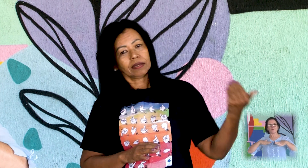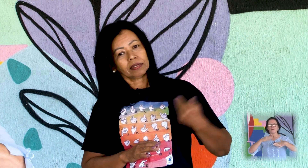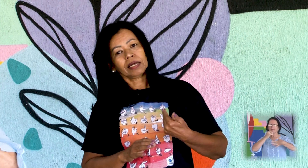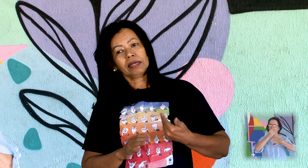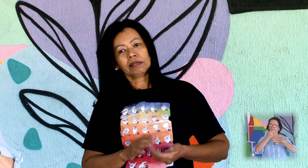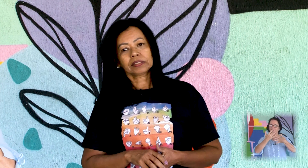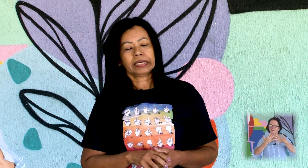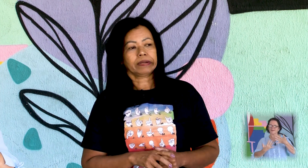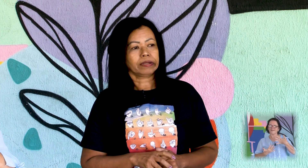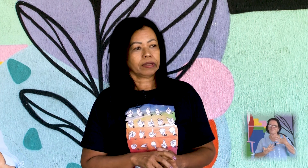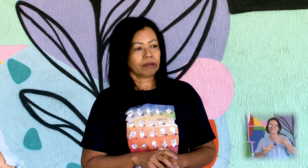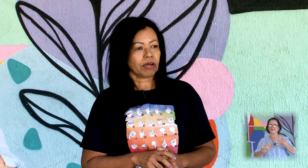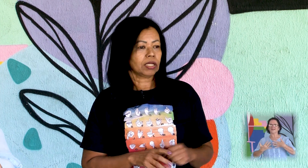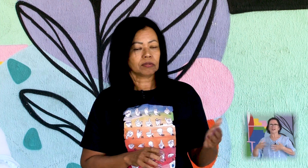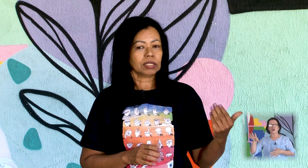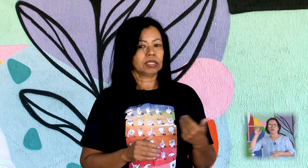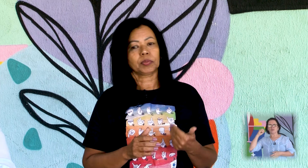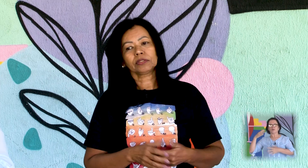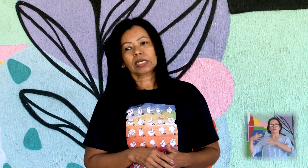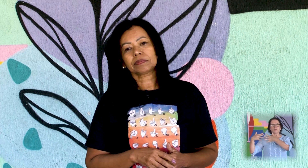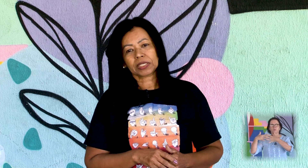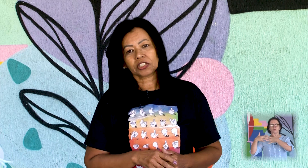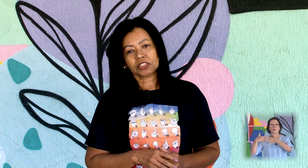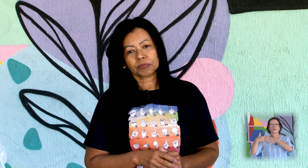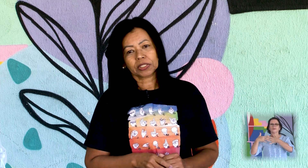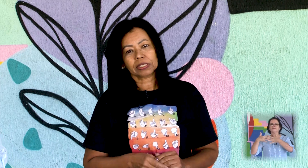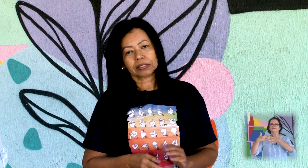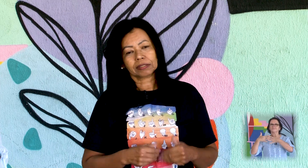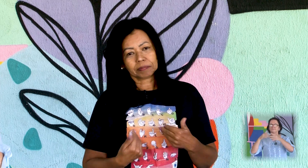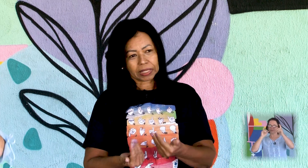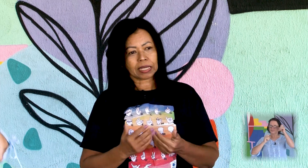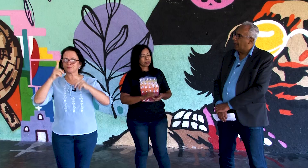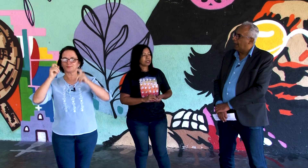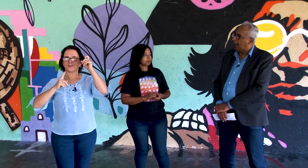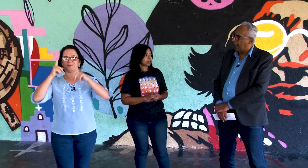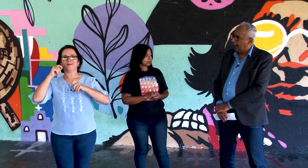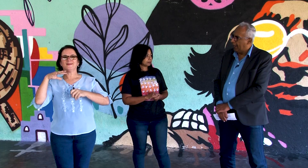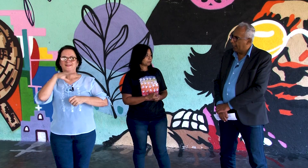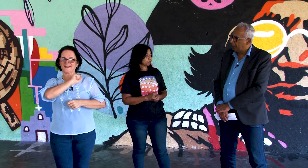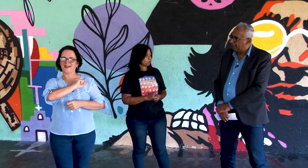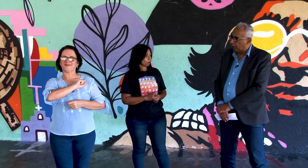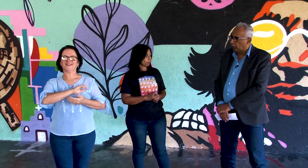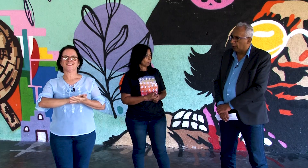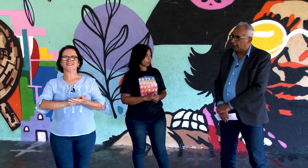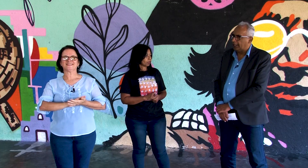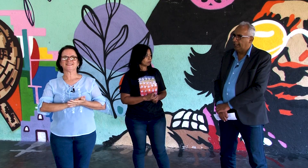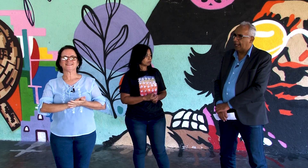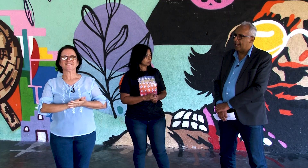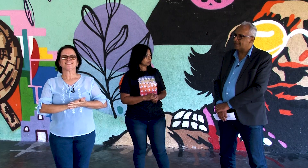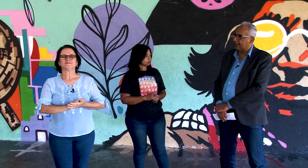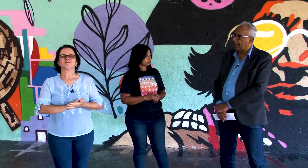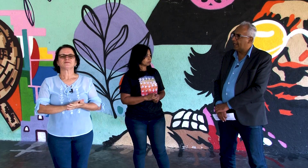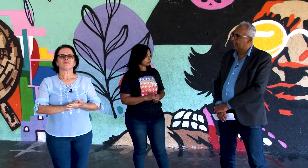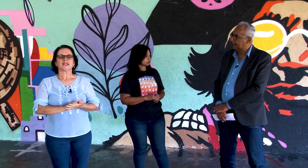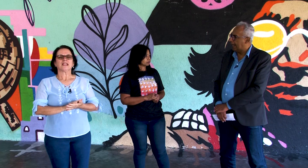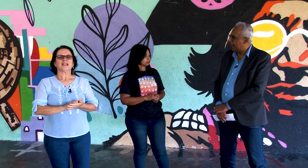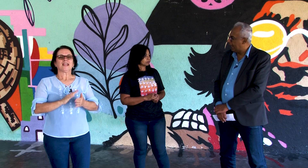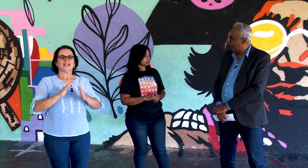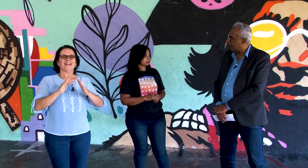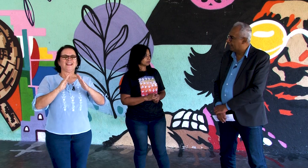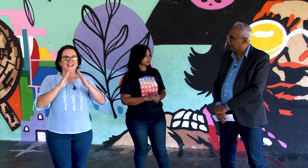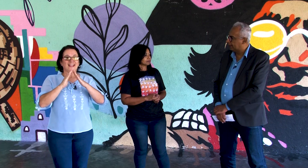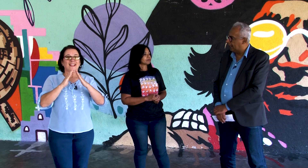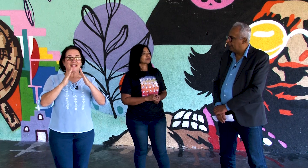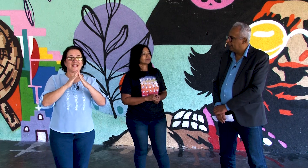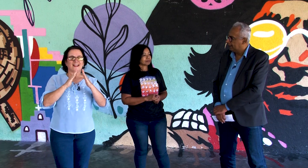está, né, falando ali em português para a gente poder passar para a Libras. A Leia me falou que em casa até cantar